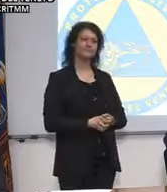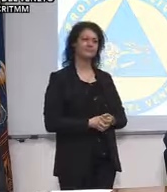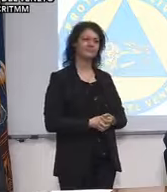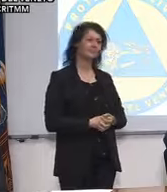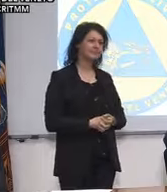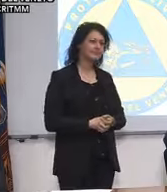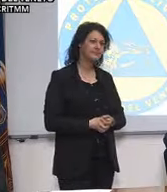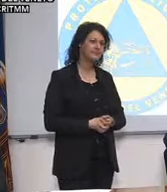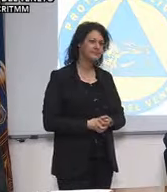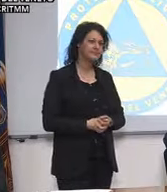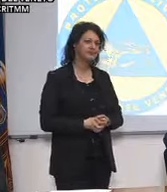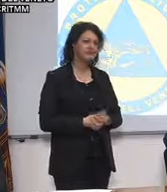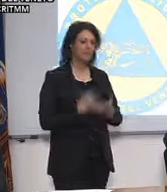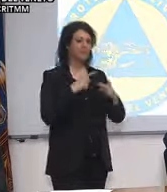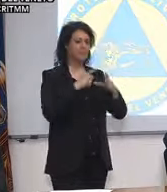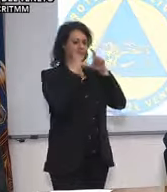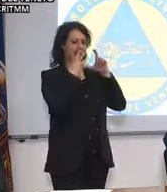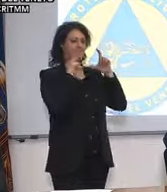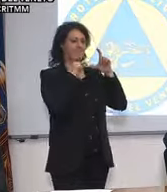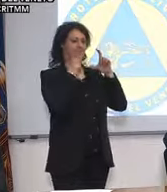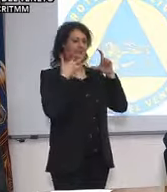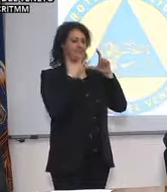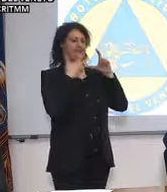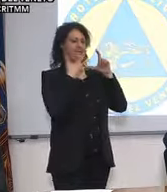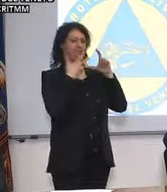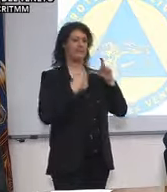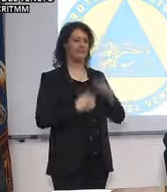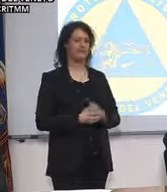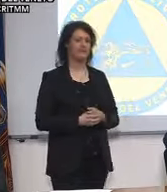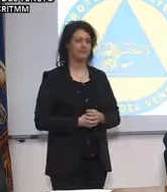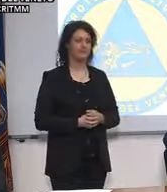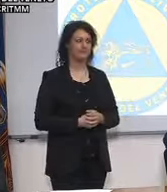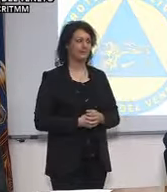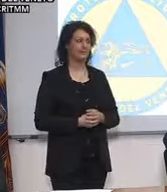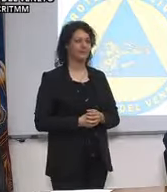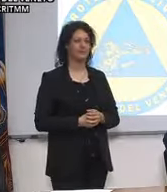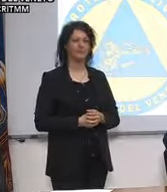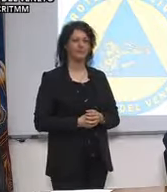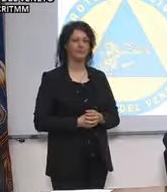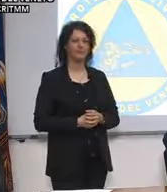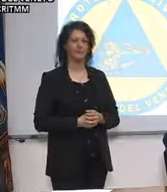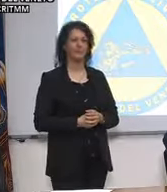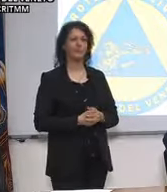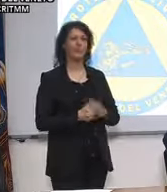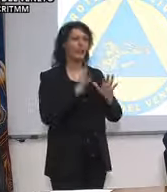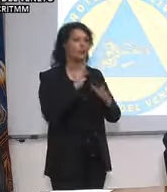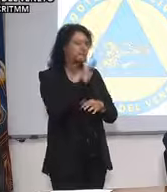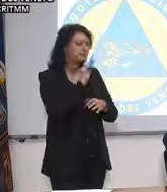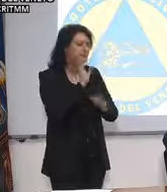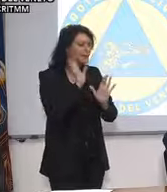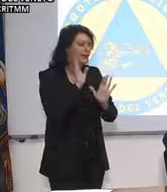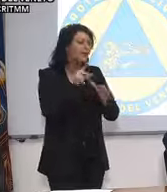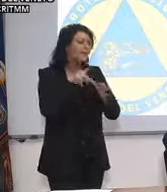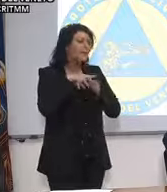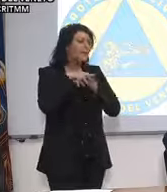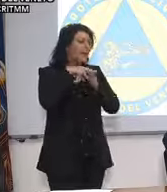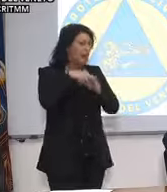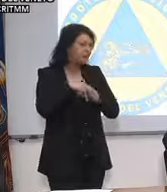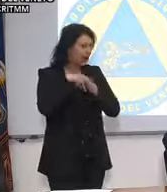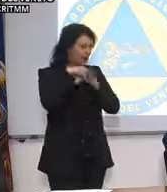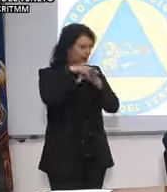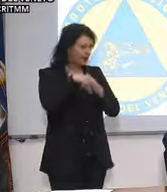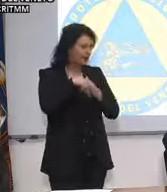Scusate, già mi faccio fatica a parlare questa mattina. Togliela un attimo. Dunque, i cavalli, a quanto mi